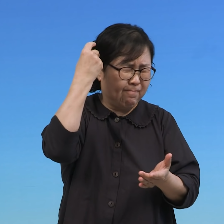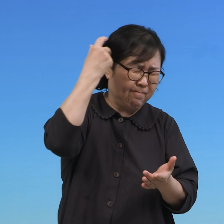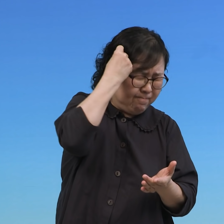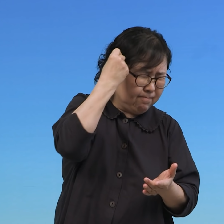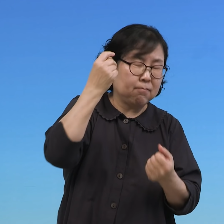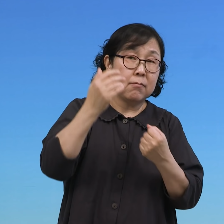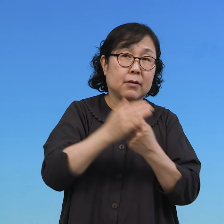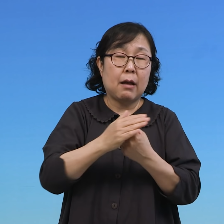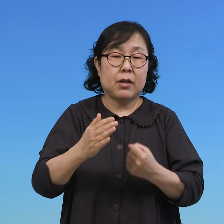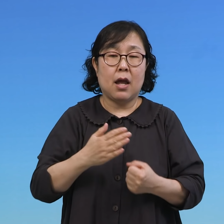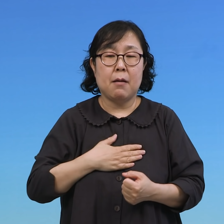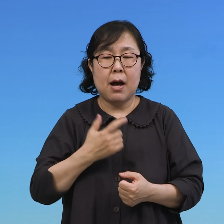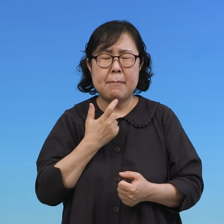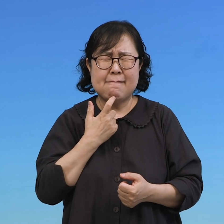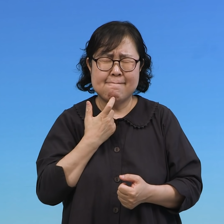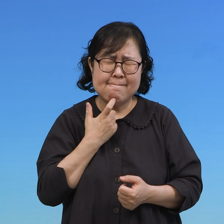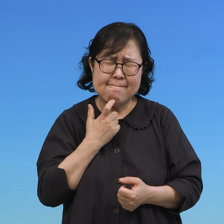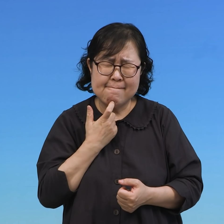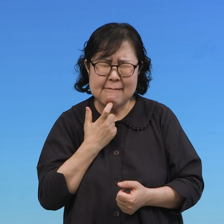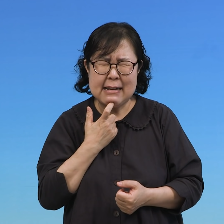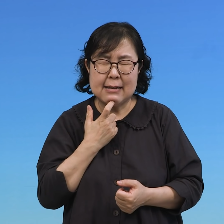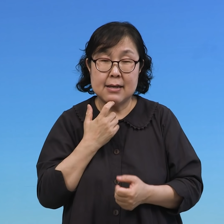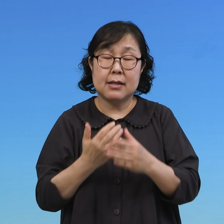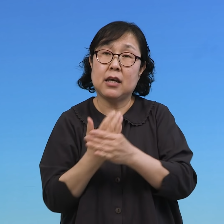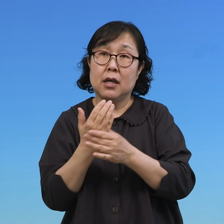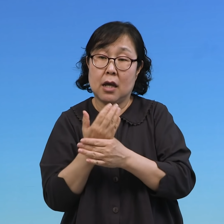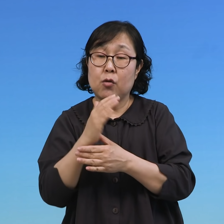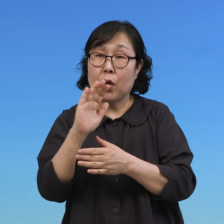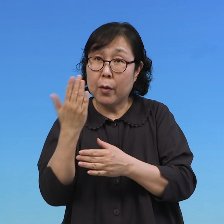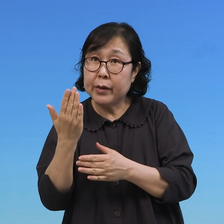이런 집착을 내려놓는 걸